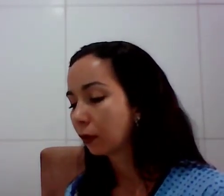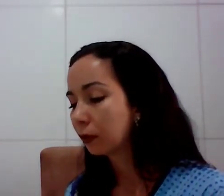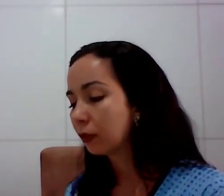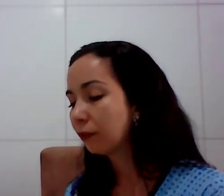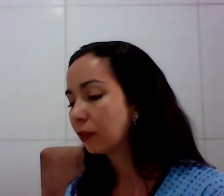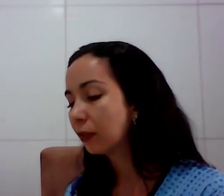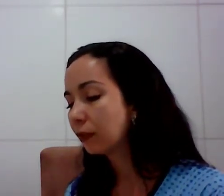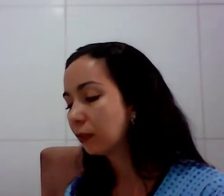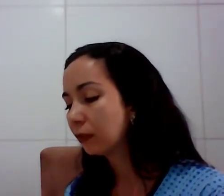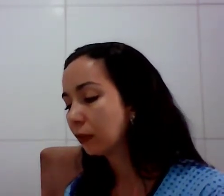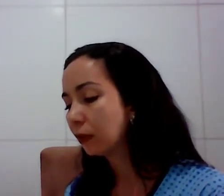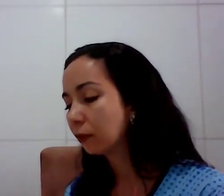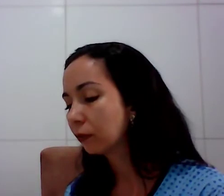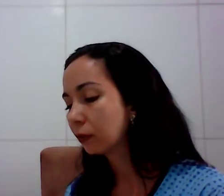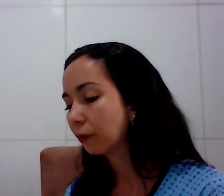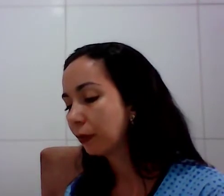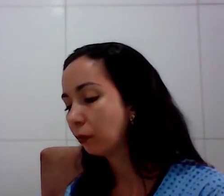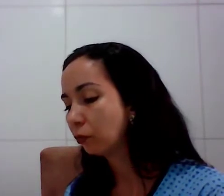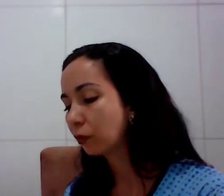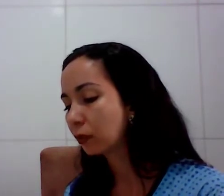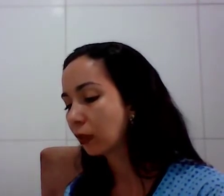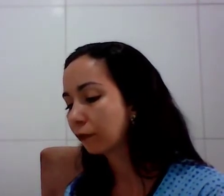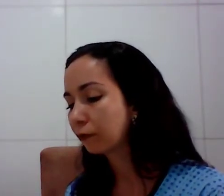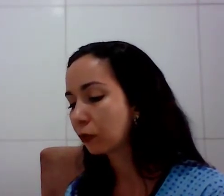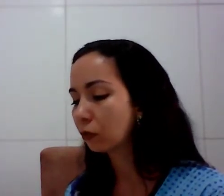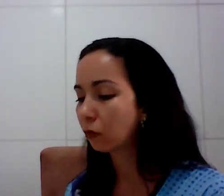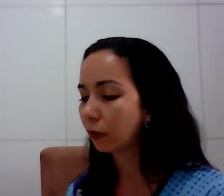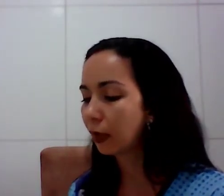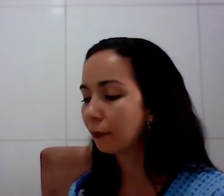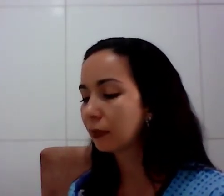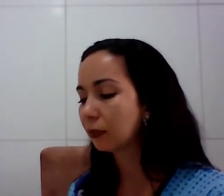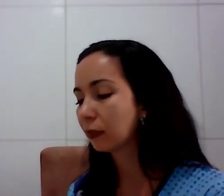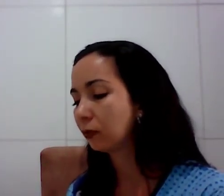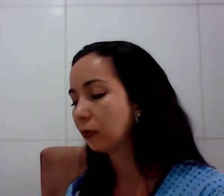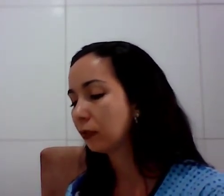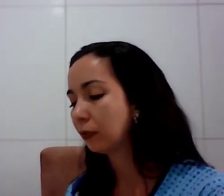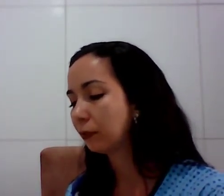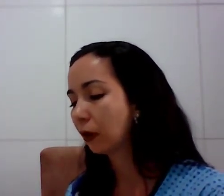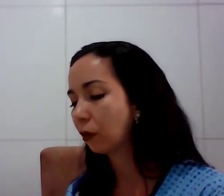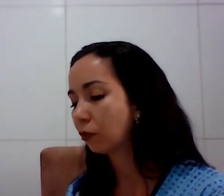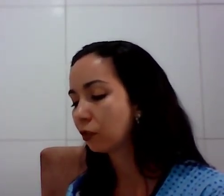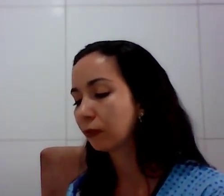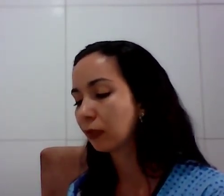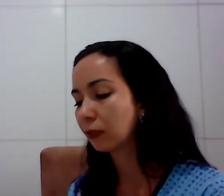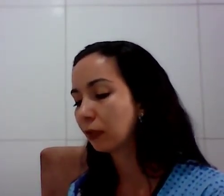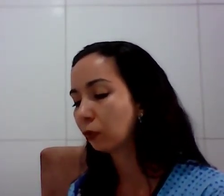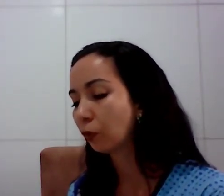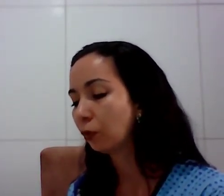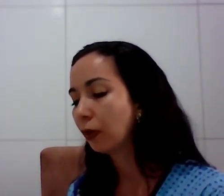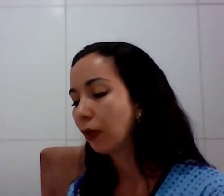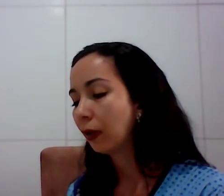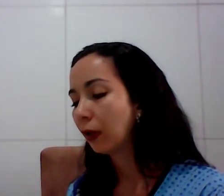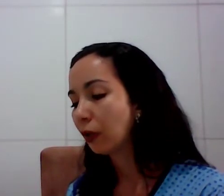Se você disse que não são pinturas, gravuras ou qualquer representação desse tipo da rocha, você acertou.